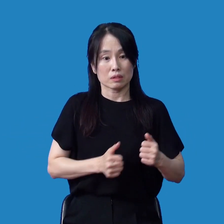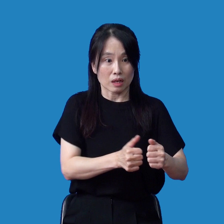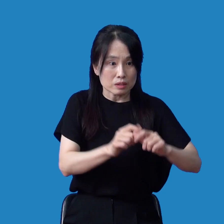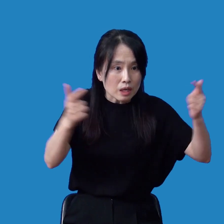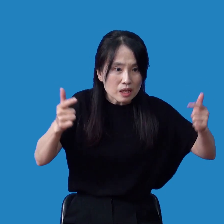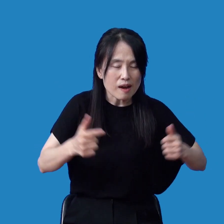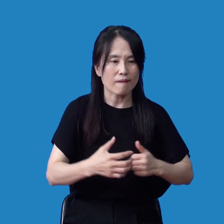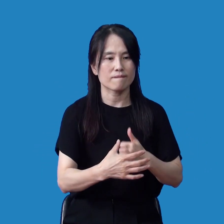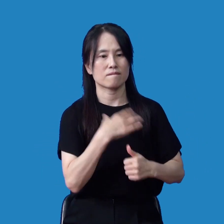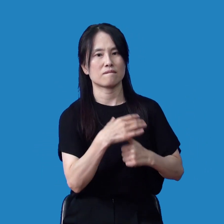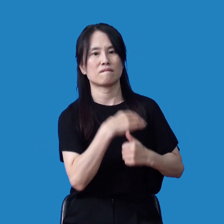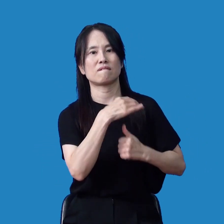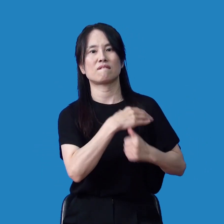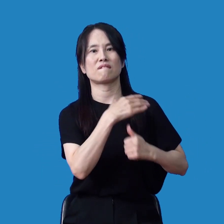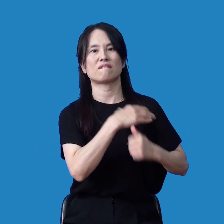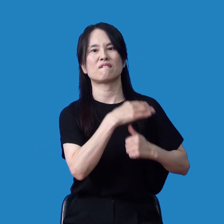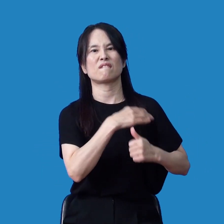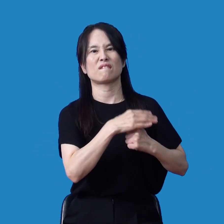것입니다.